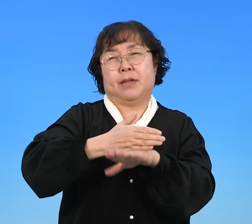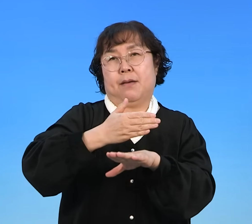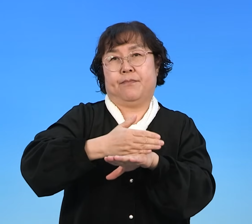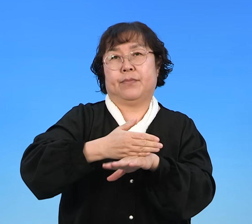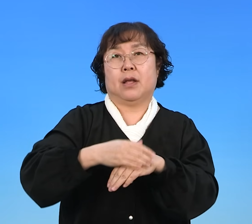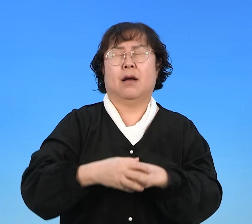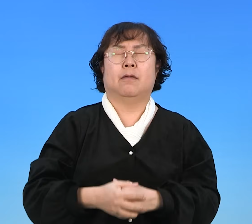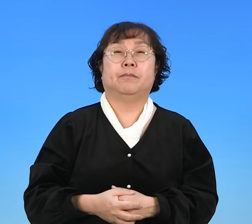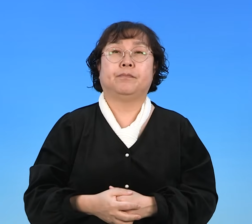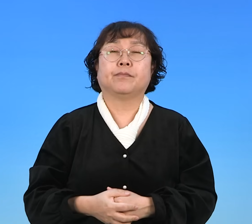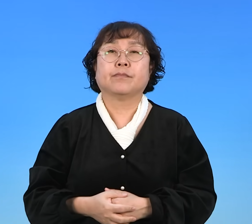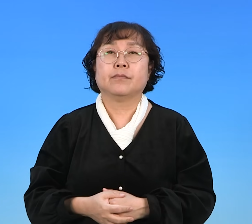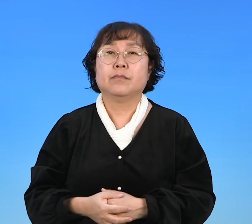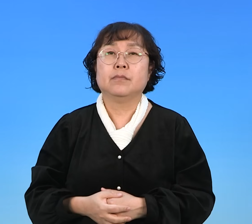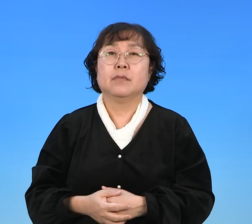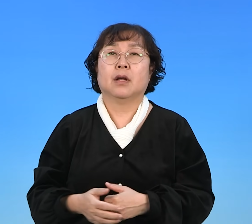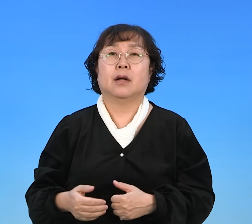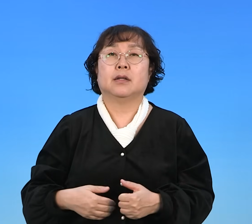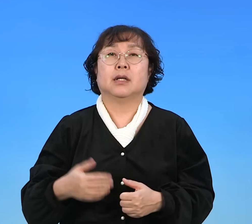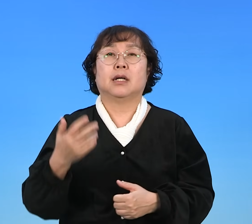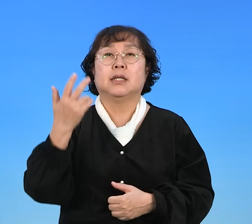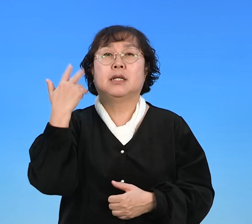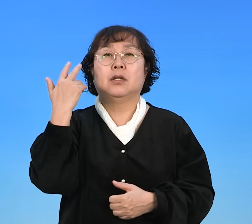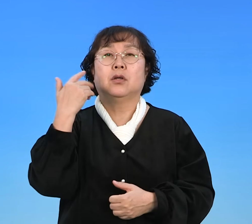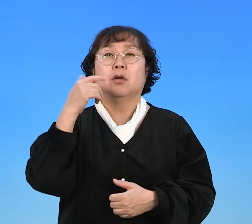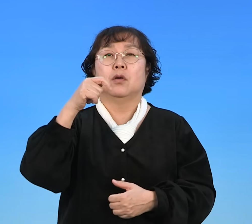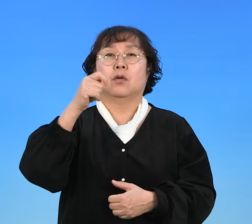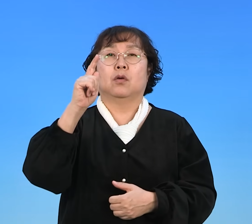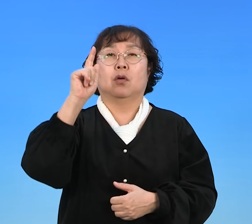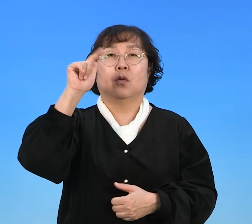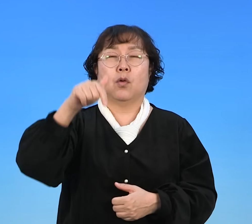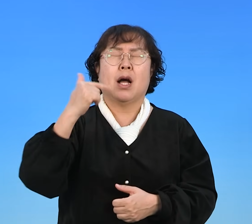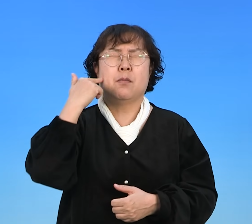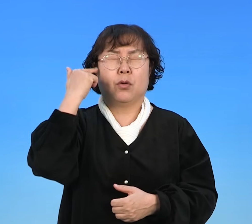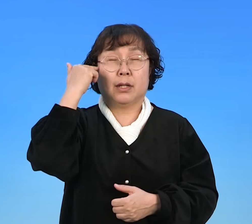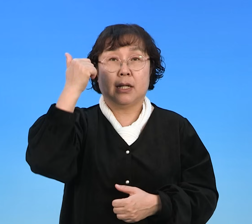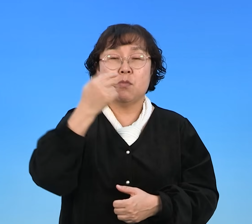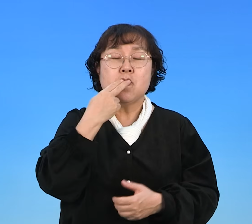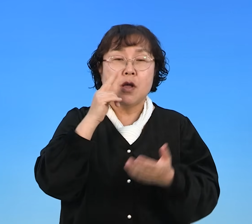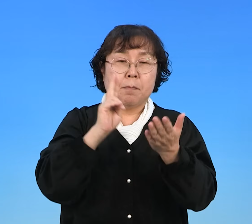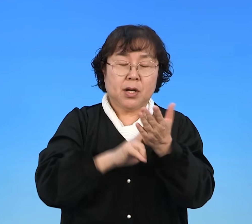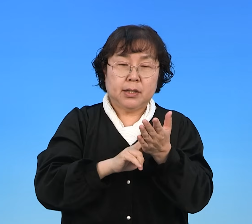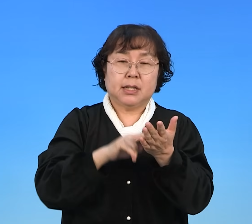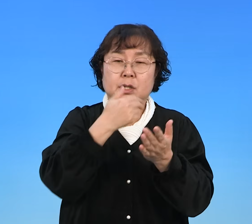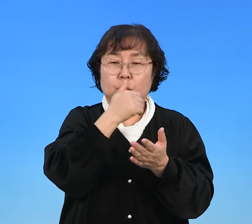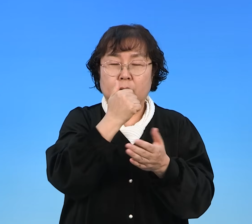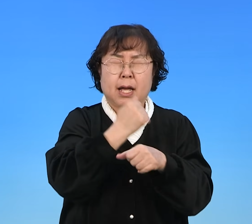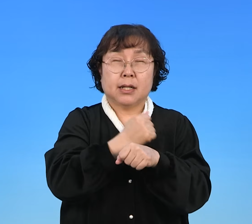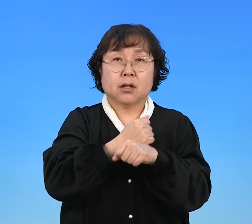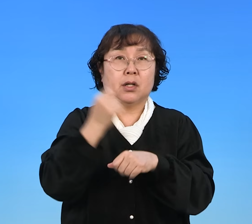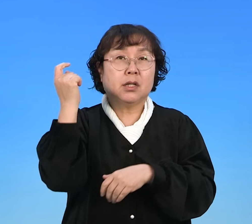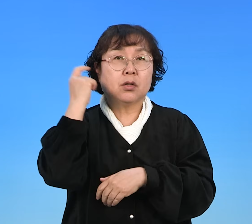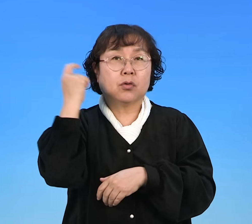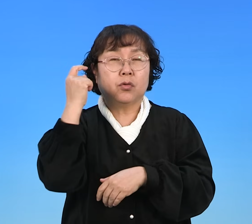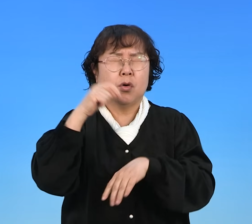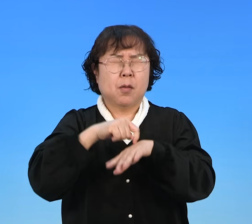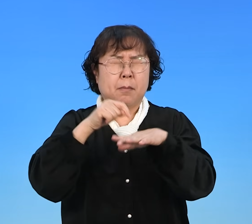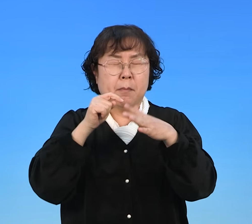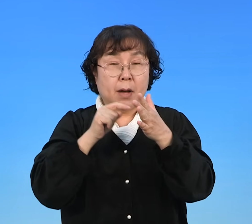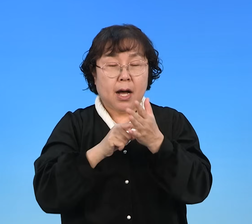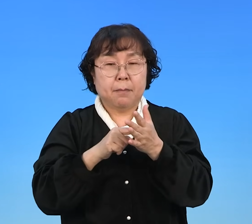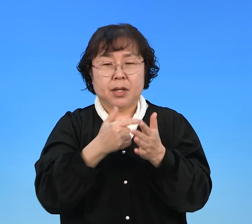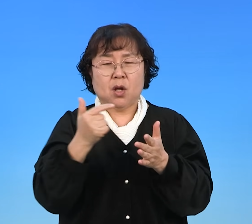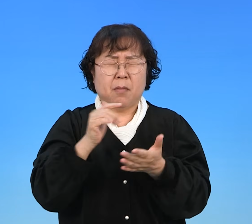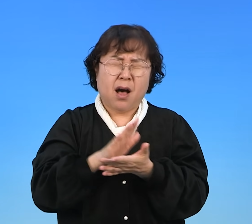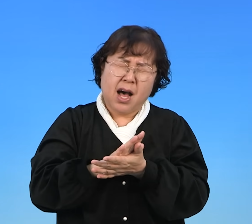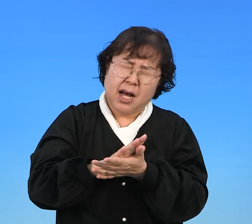감사했는데요. 우리 교역자들에게 제가 지난주 우리 광 목사님이 그 편지를 소개해 주는 걸 제가 듣고